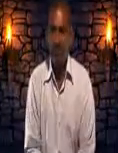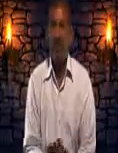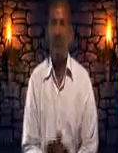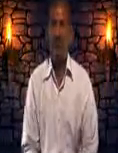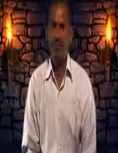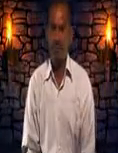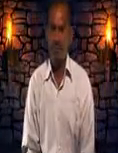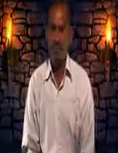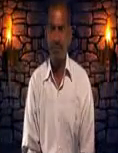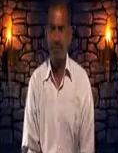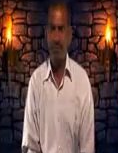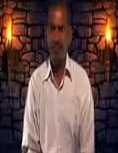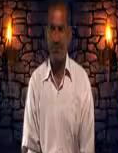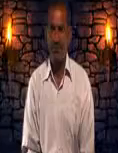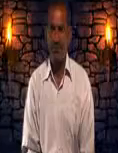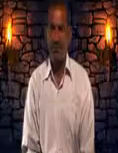செய்து இருந்தார்கள்.